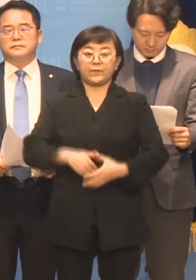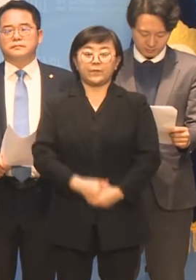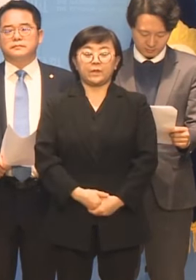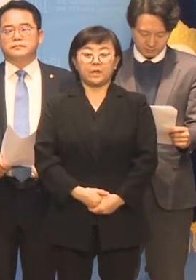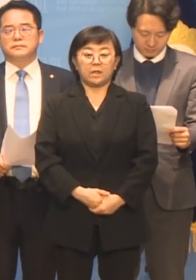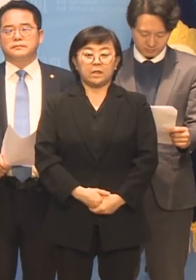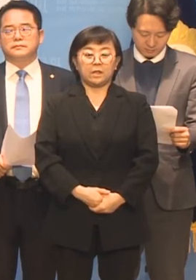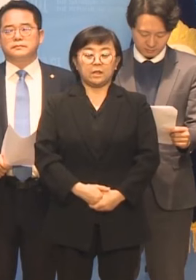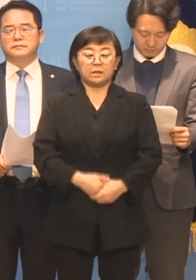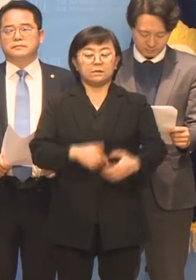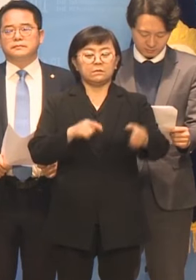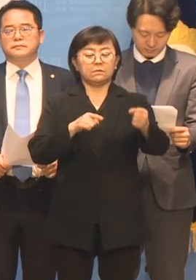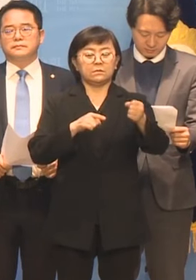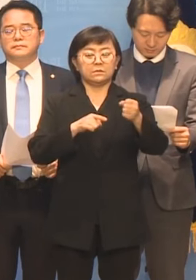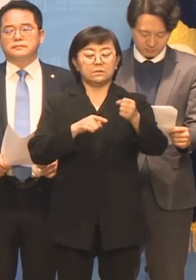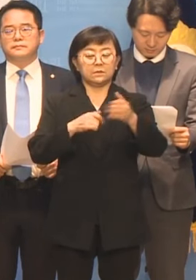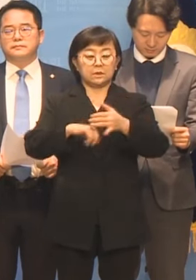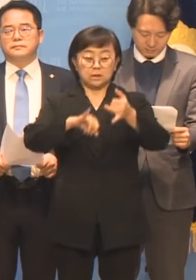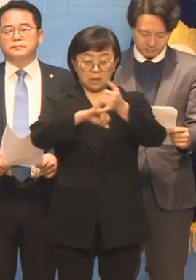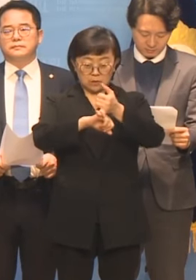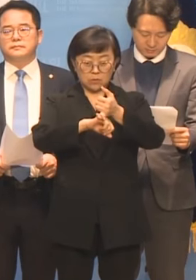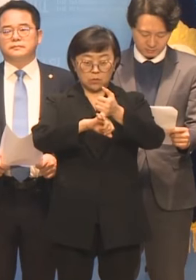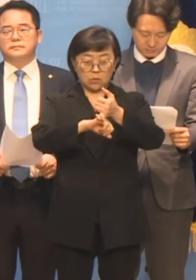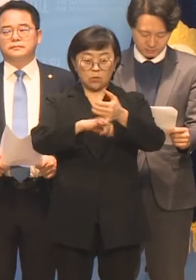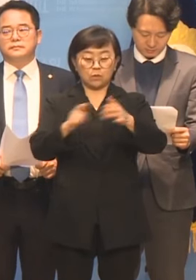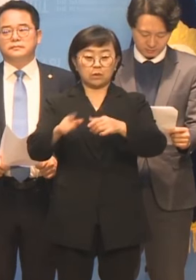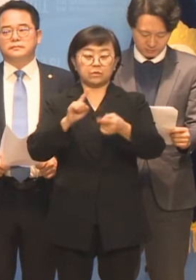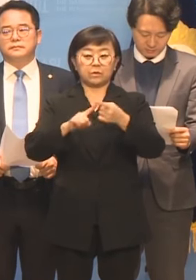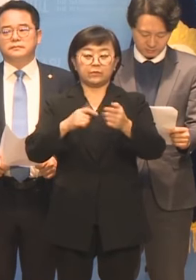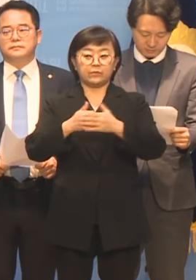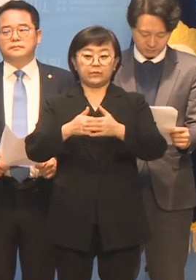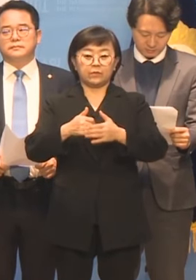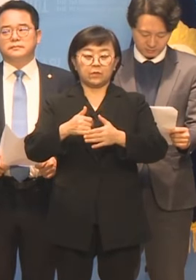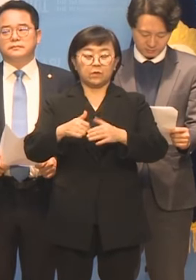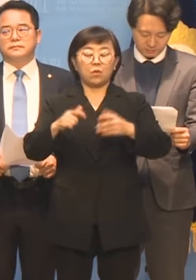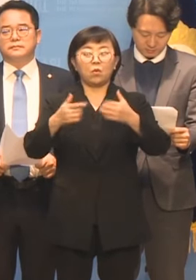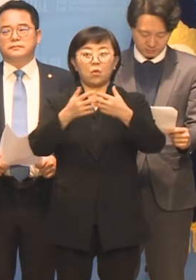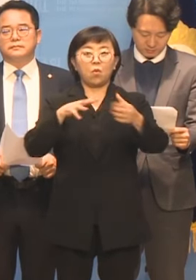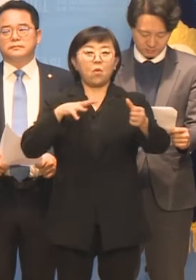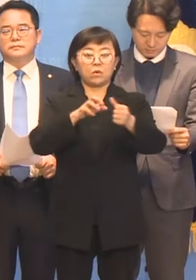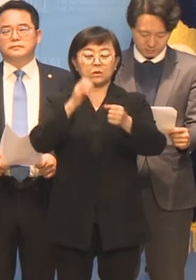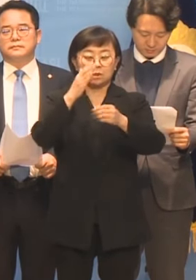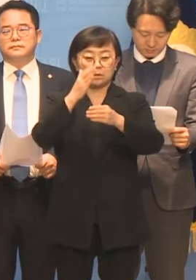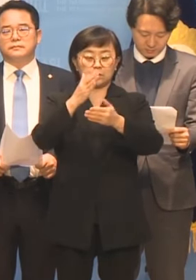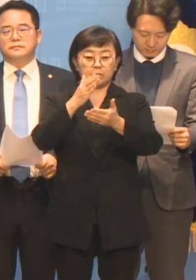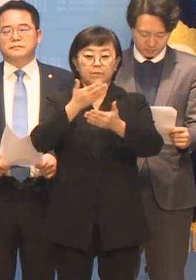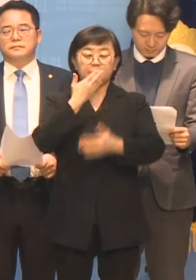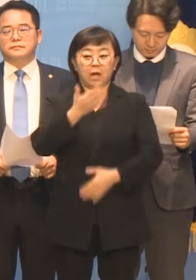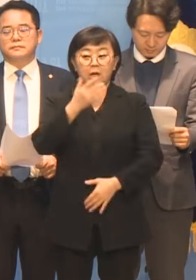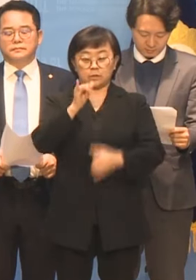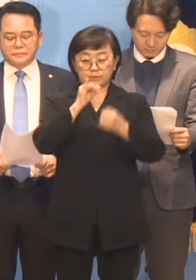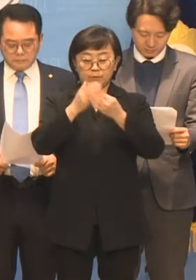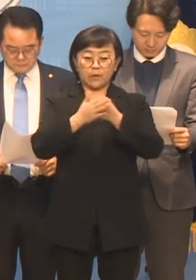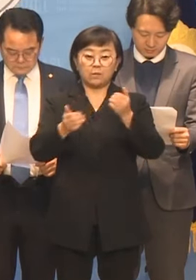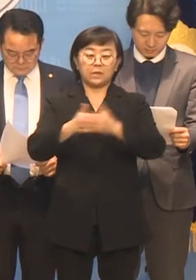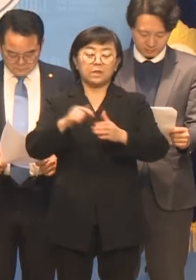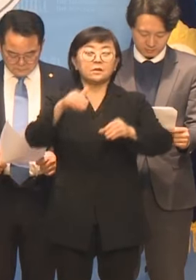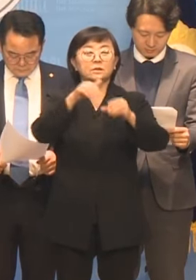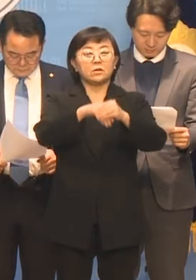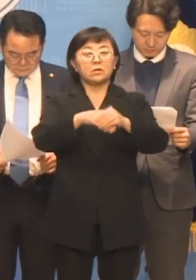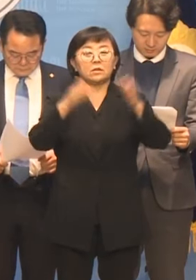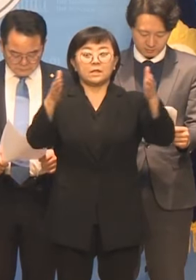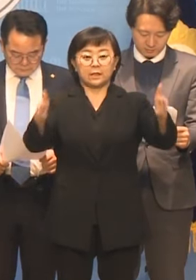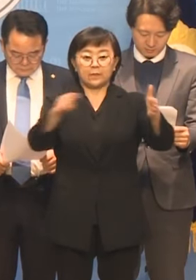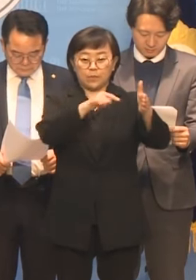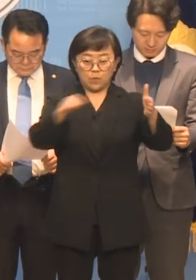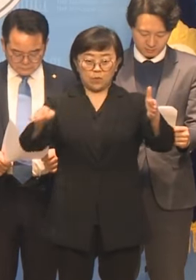대의 명분 없는 약속 대련이라는 프레임으로 공격 대상이 될 수밖에 없으며 선거 기간